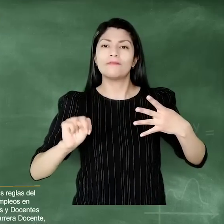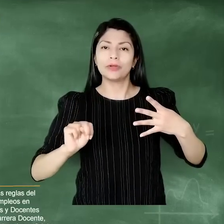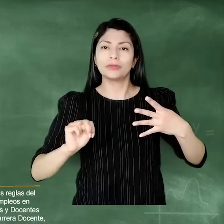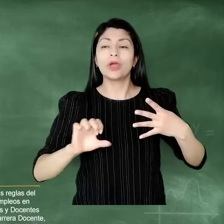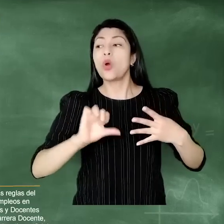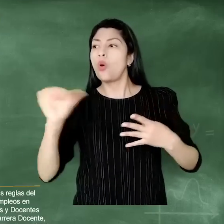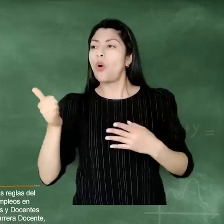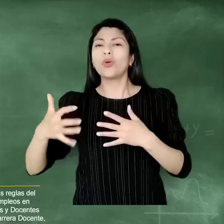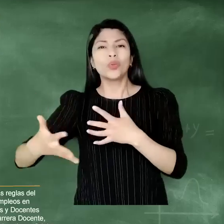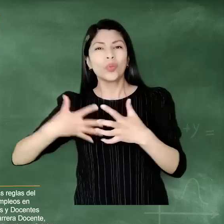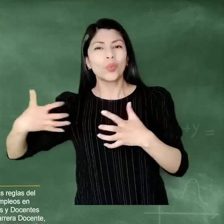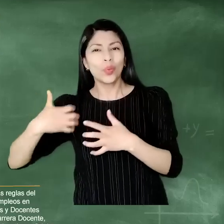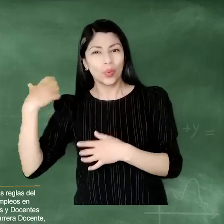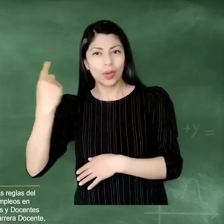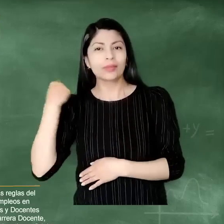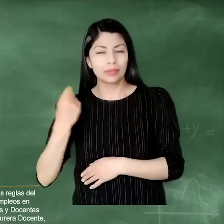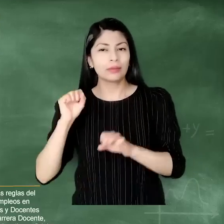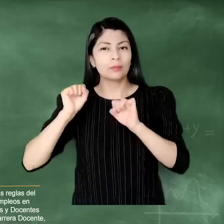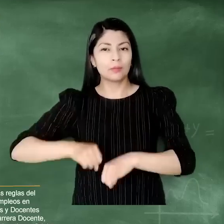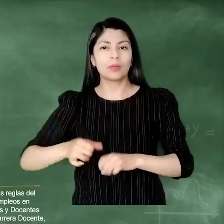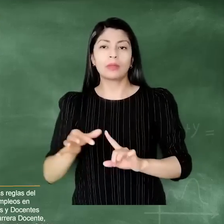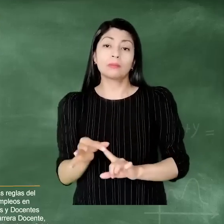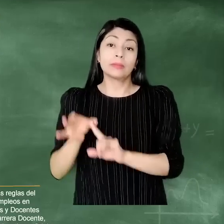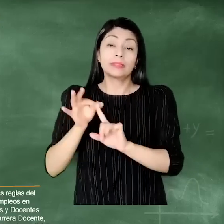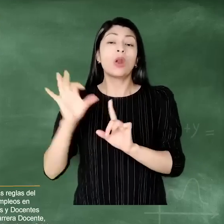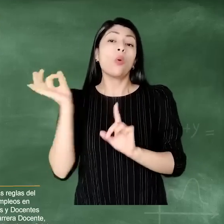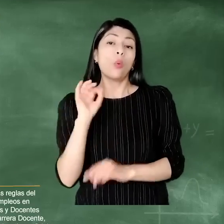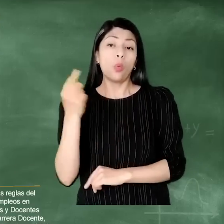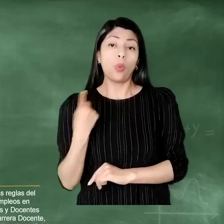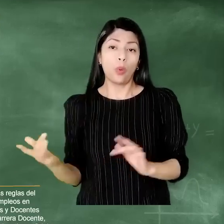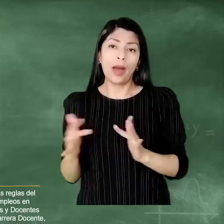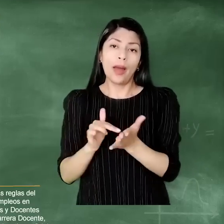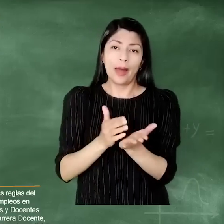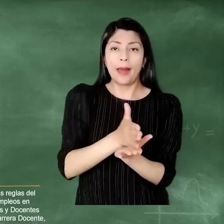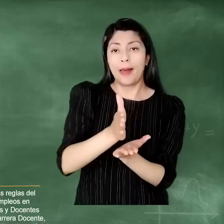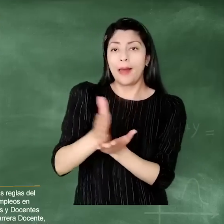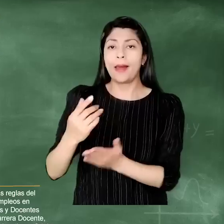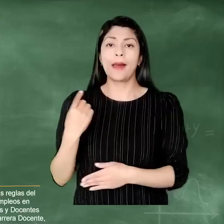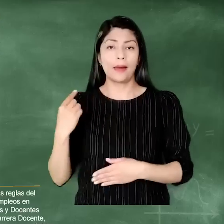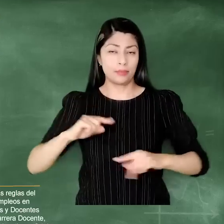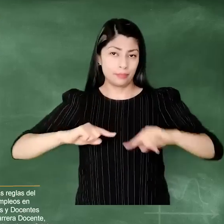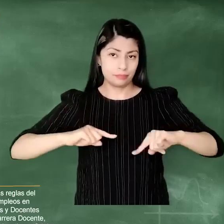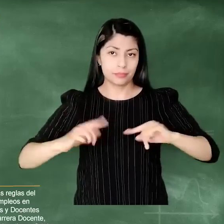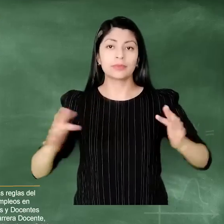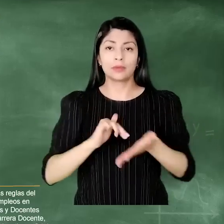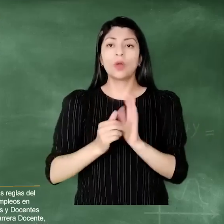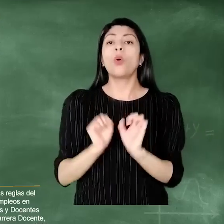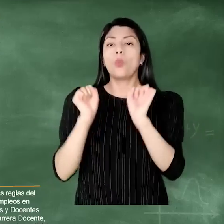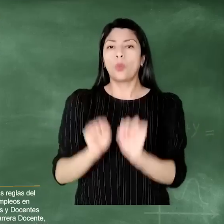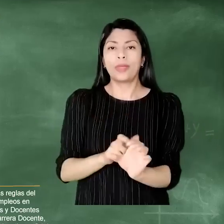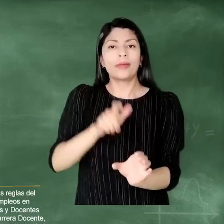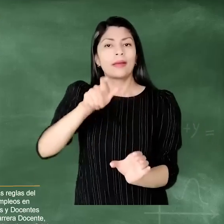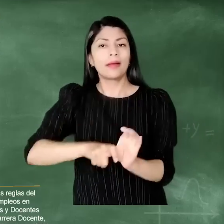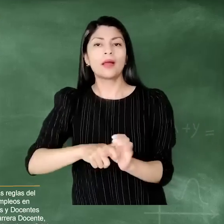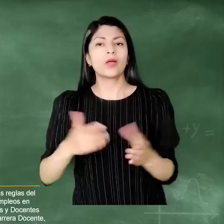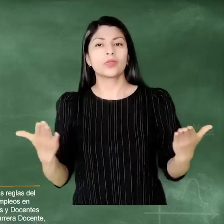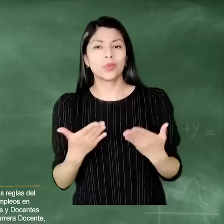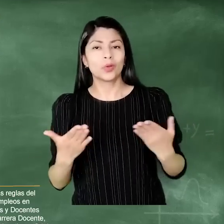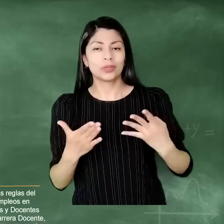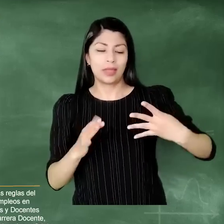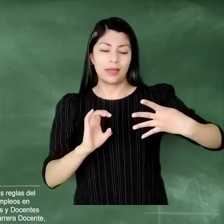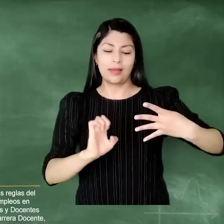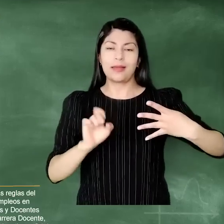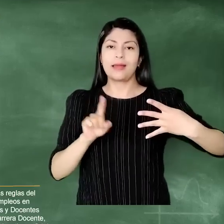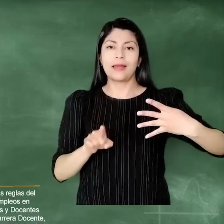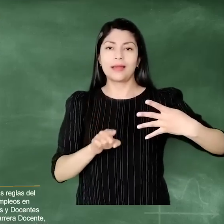los servidores con derechos de carrera en otro sistema general, especial o específico de carrera administrativa procederá